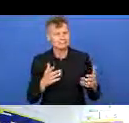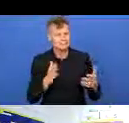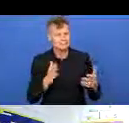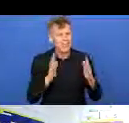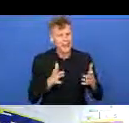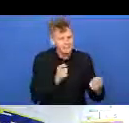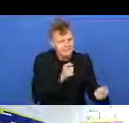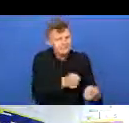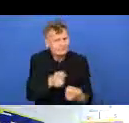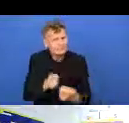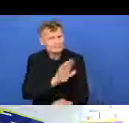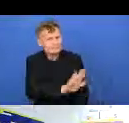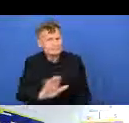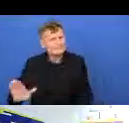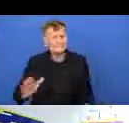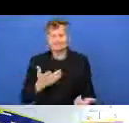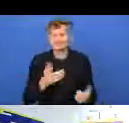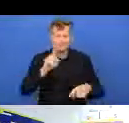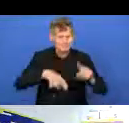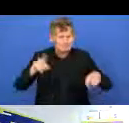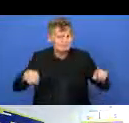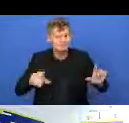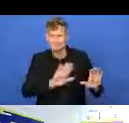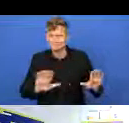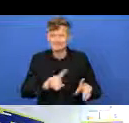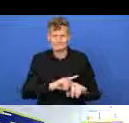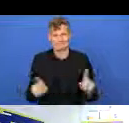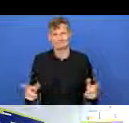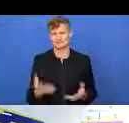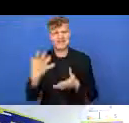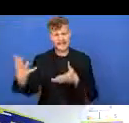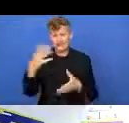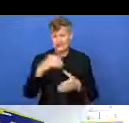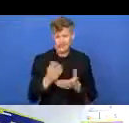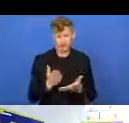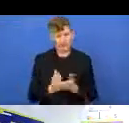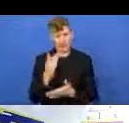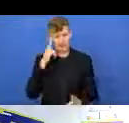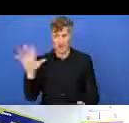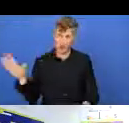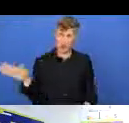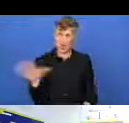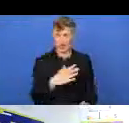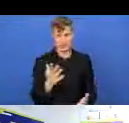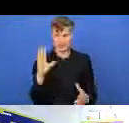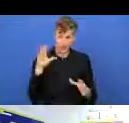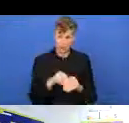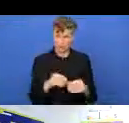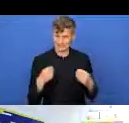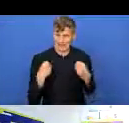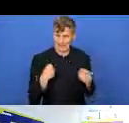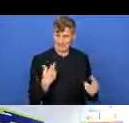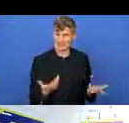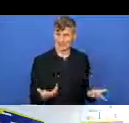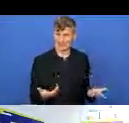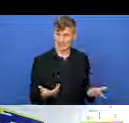un droit pour tous, y compris pour les jeunes enfants. Les décideurs politiques, les programmes et structures d'éducation